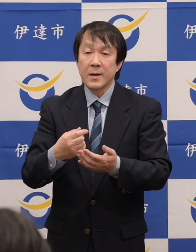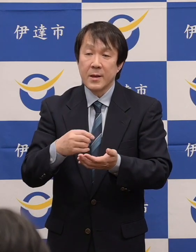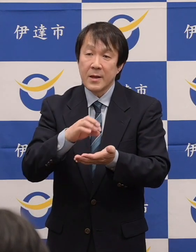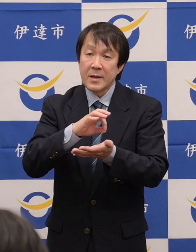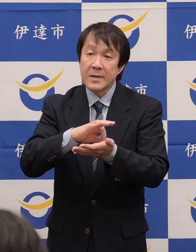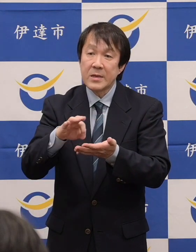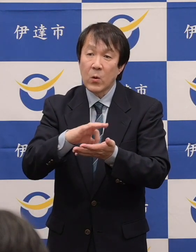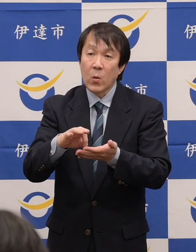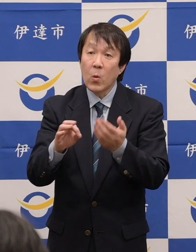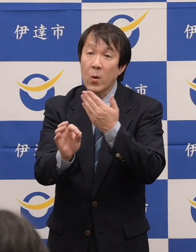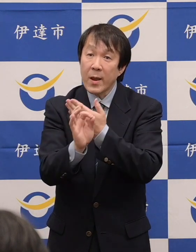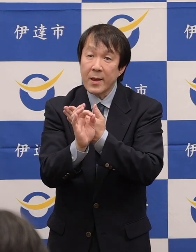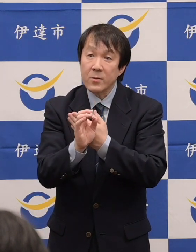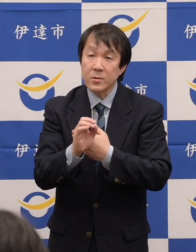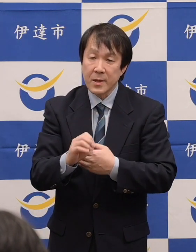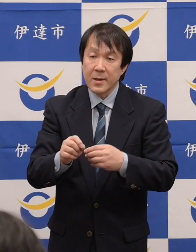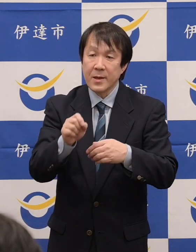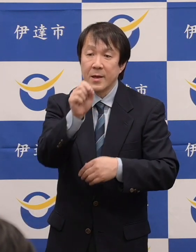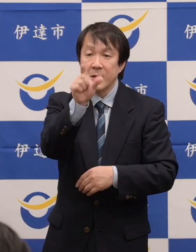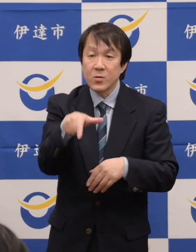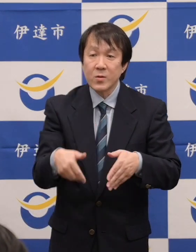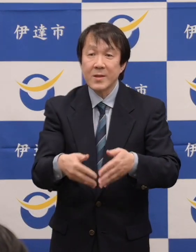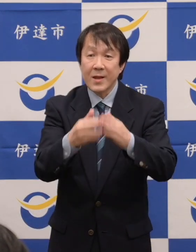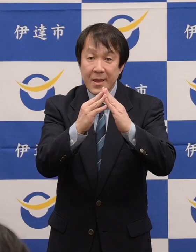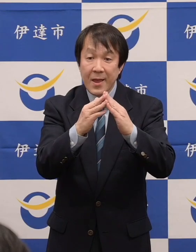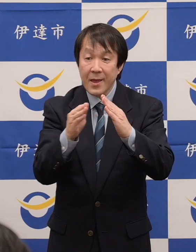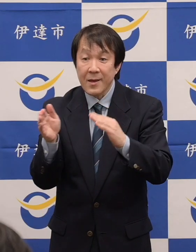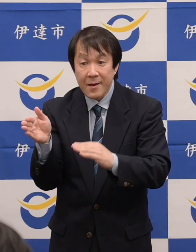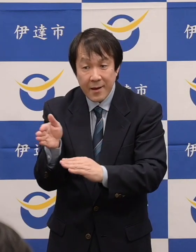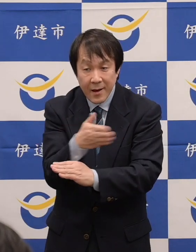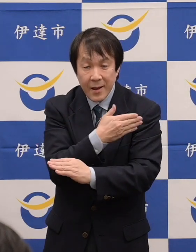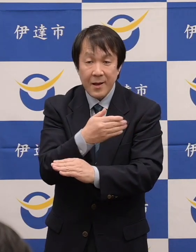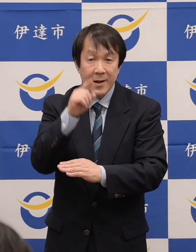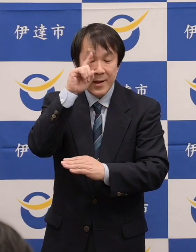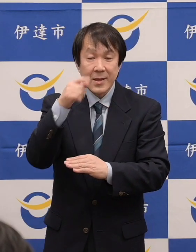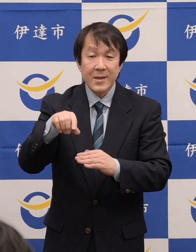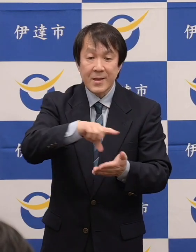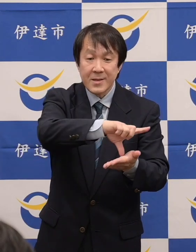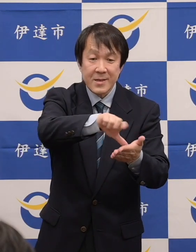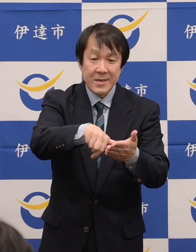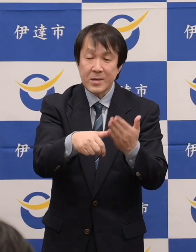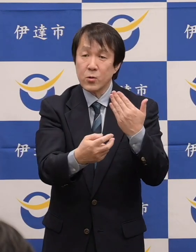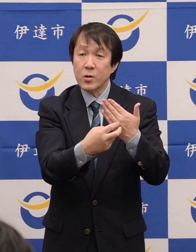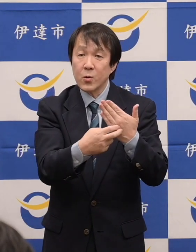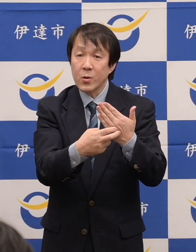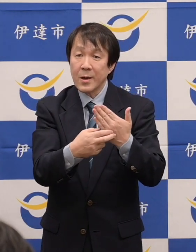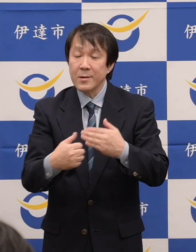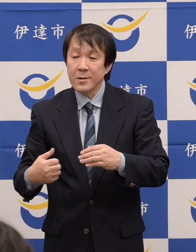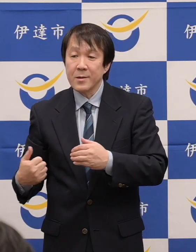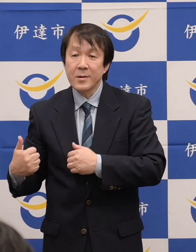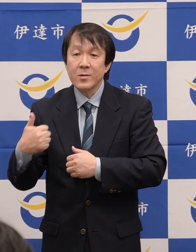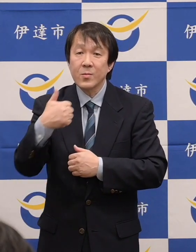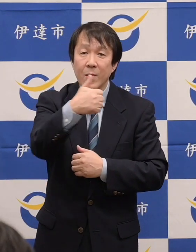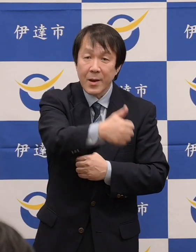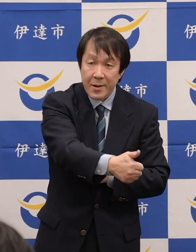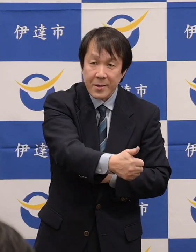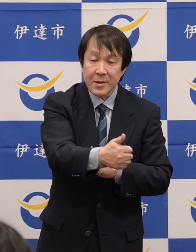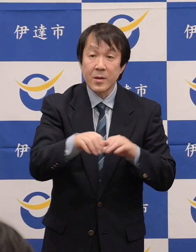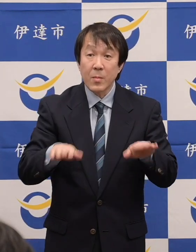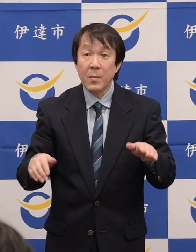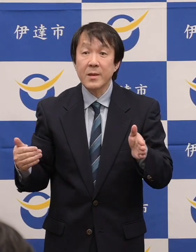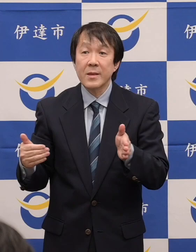としまして月立てから立て地域の医療機関に行く場合には、今までです